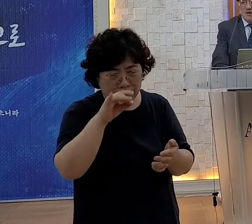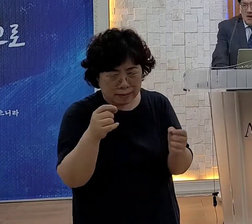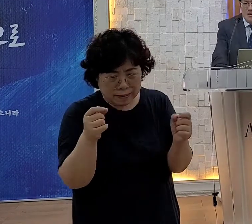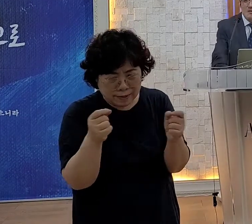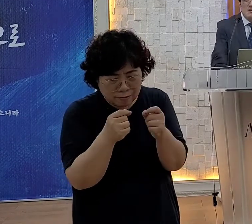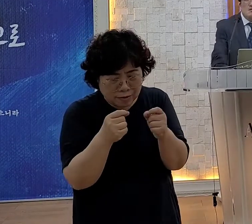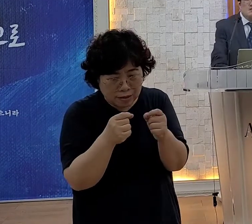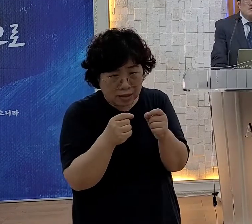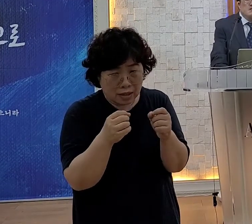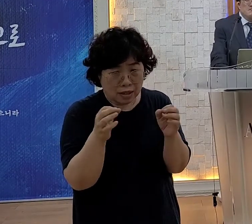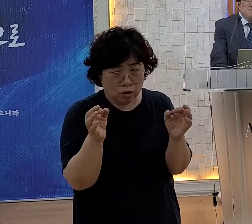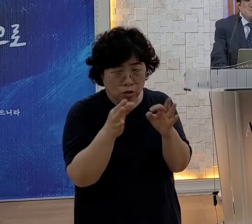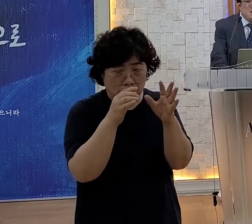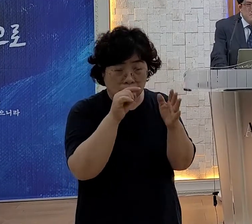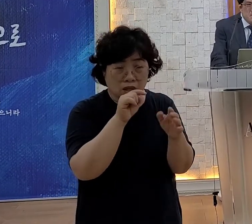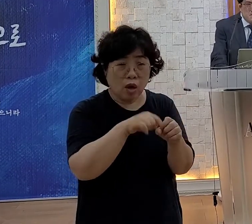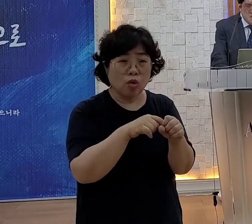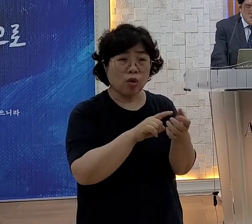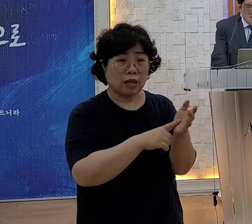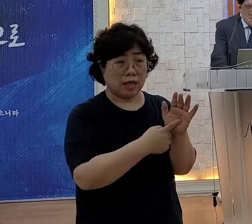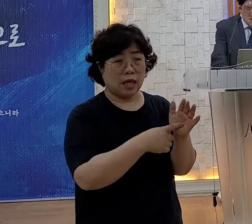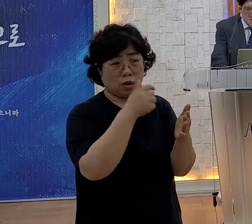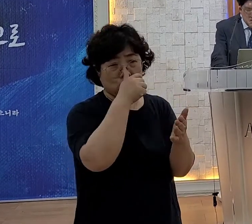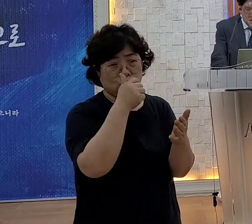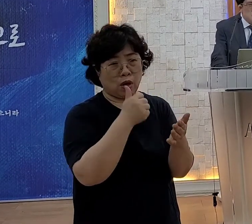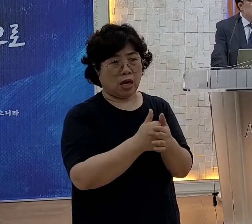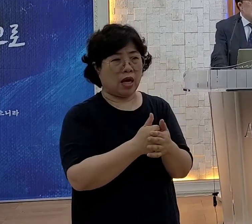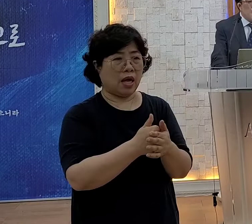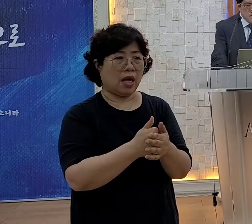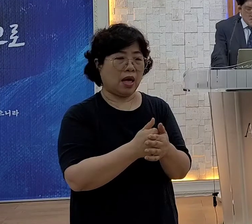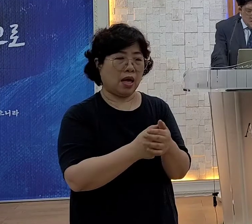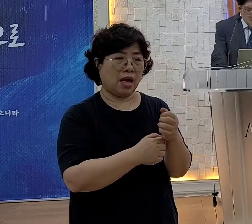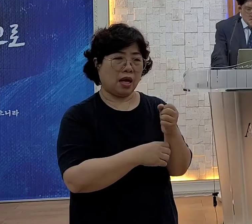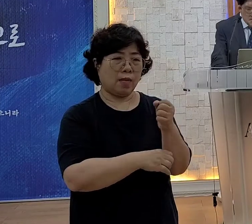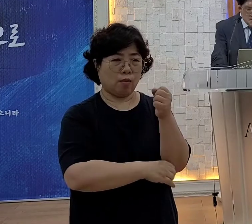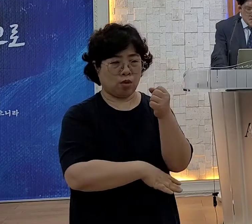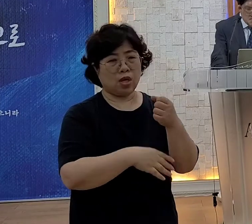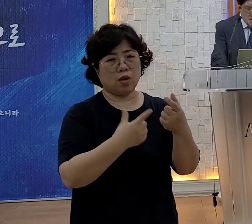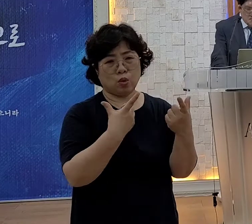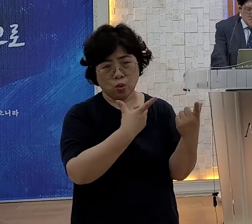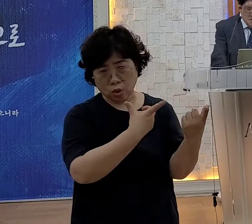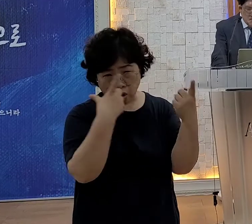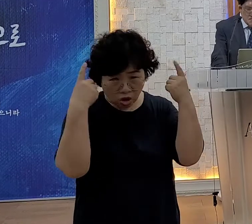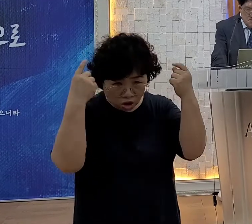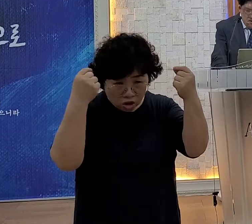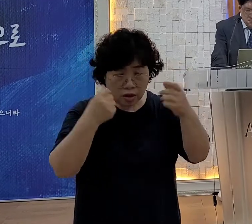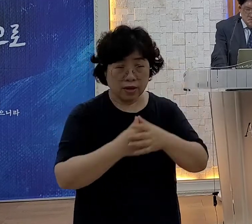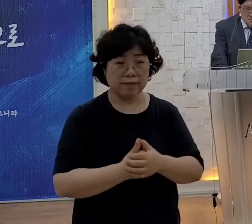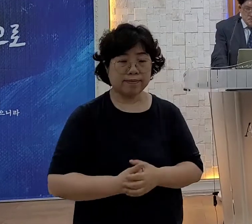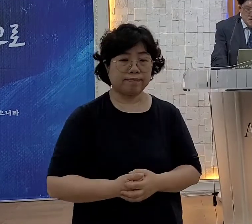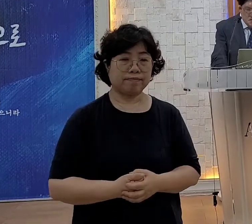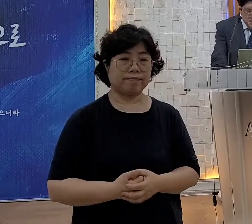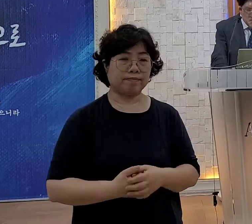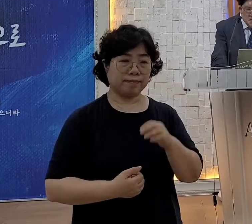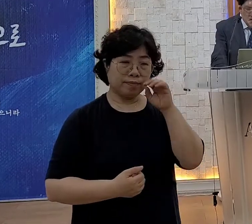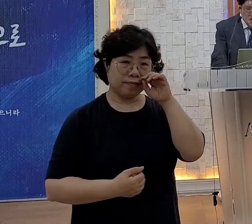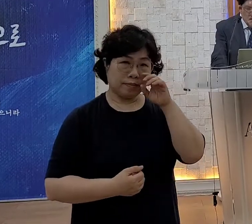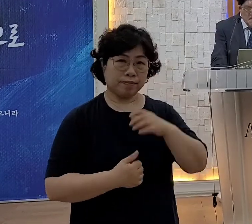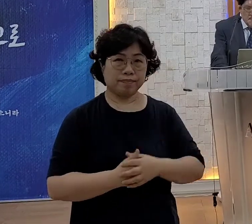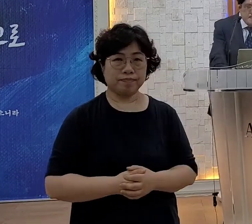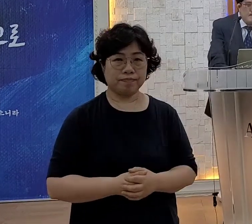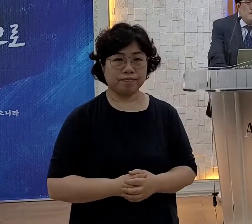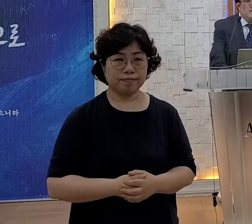그냥 죄의 그 본성일 뿐이지 완전한 의가 아니다는 것을 우리에게 분명히 말해주고 있습니다. 이게 어디